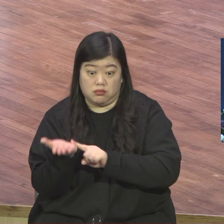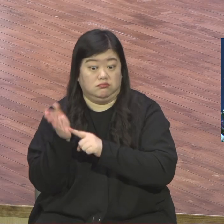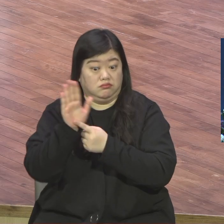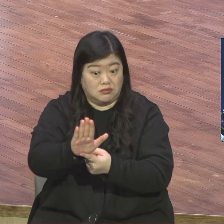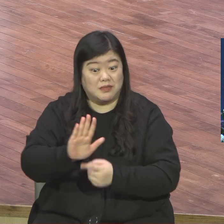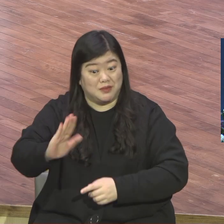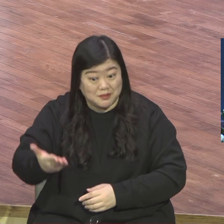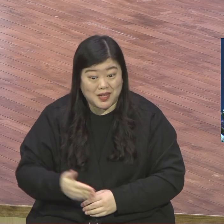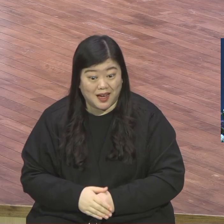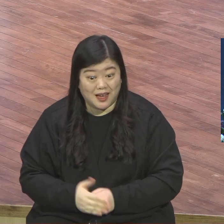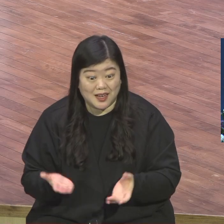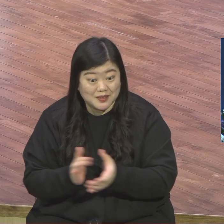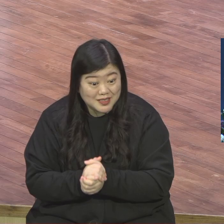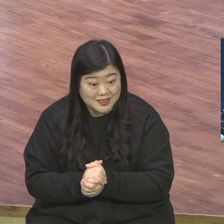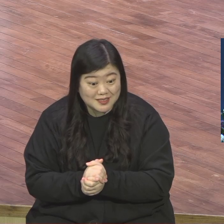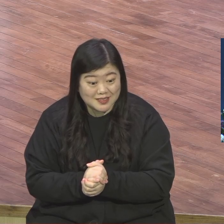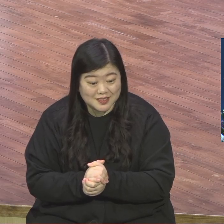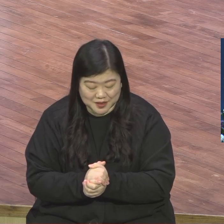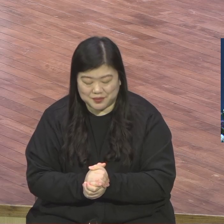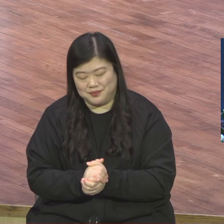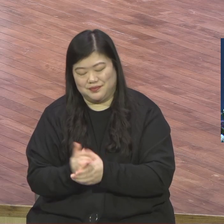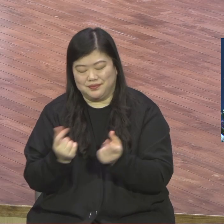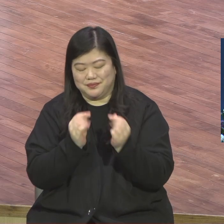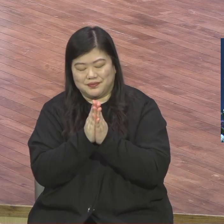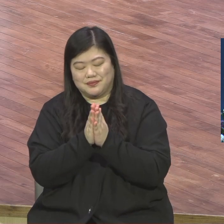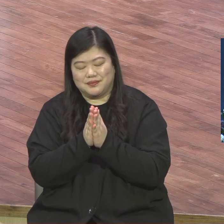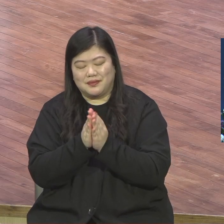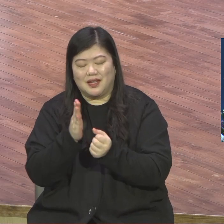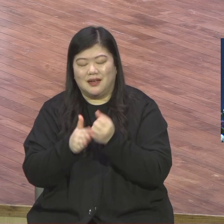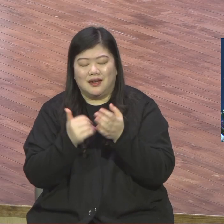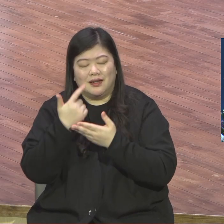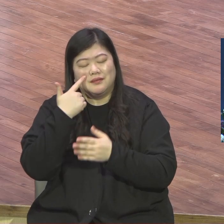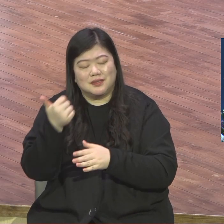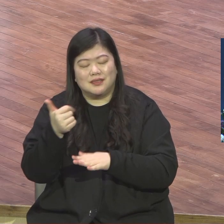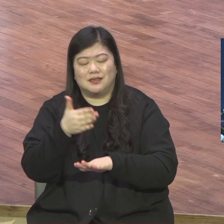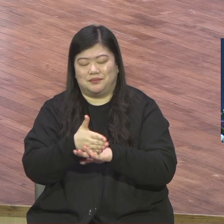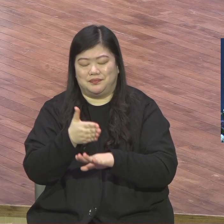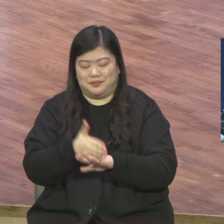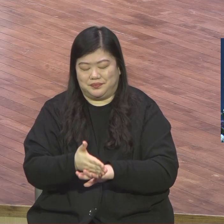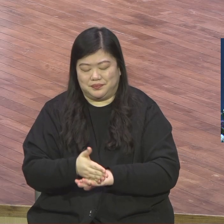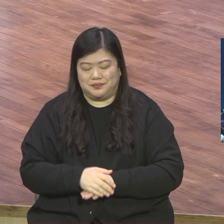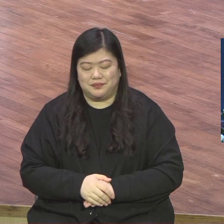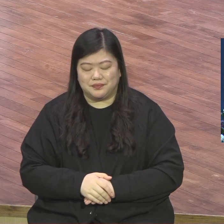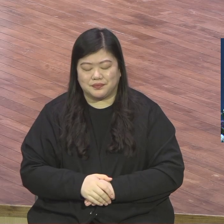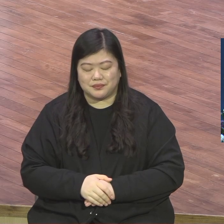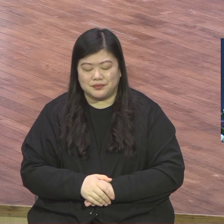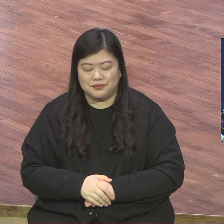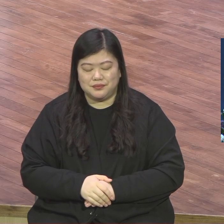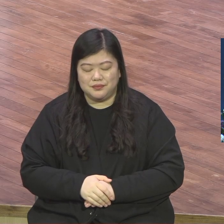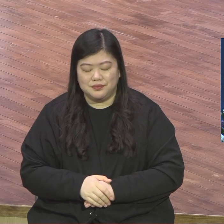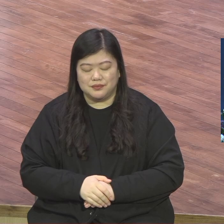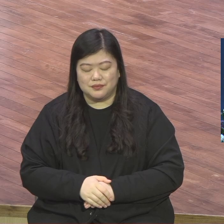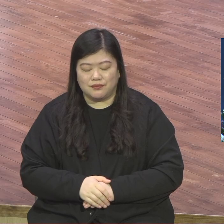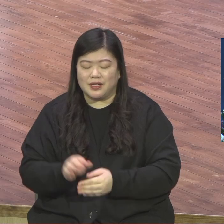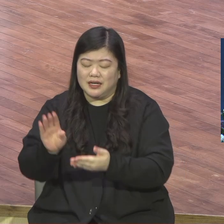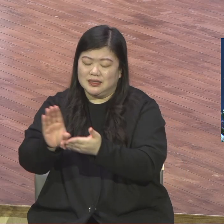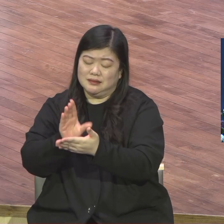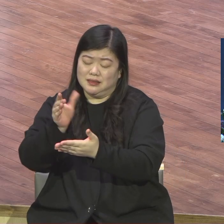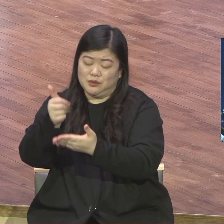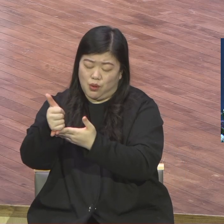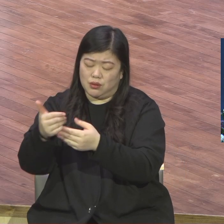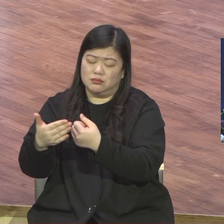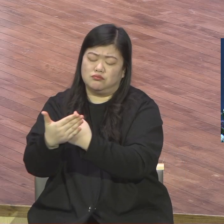축복합니다. 기도합시다. 아버지 하나님 오늘 영계 모든 성도들 정말로 하나님께서 우리 주신 그리스도를 통해 주신